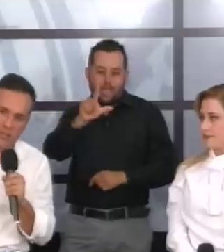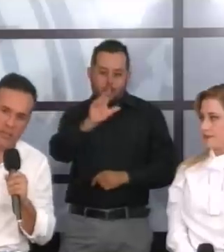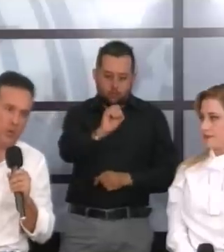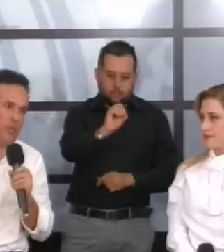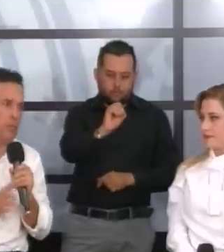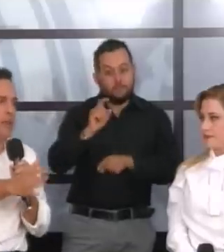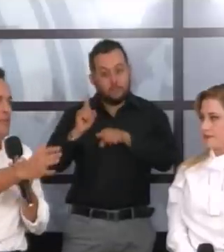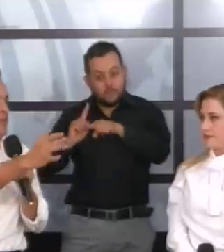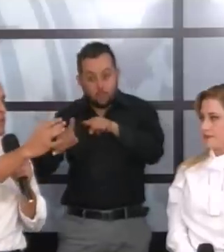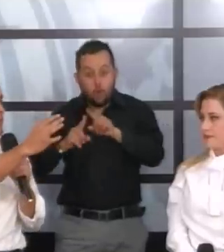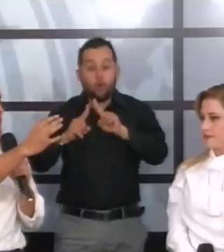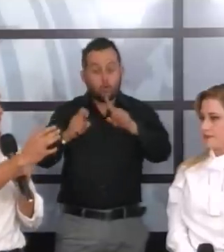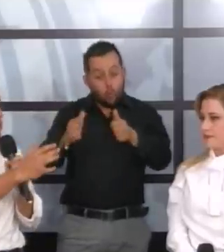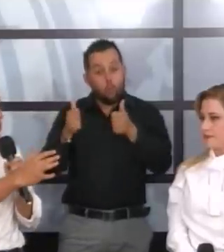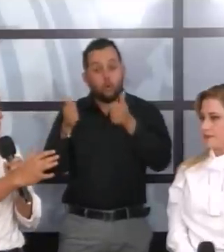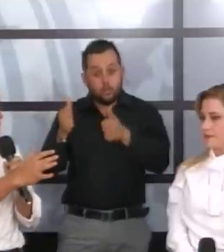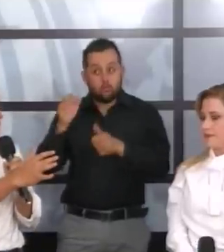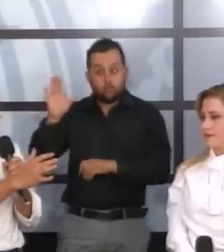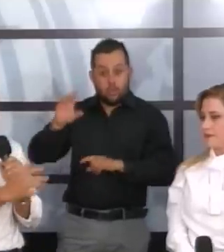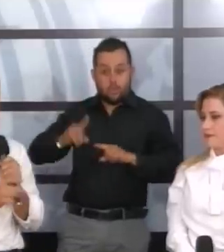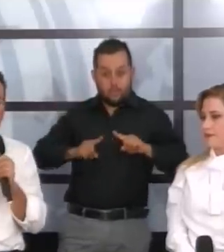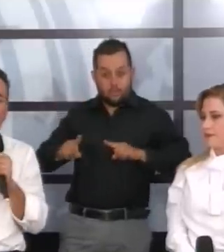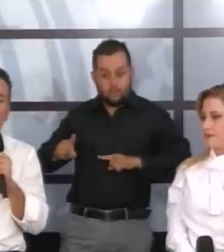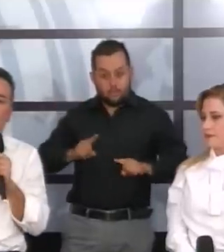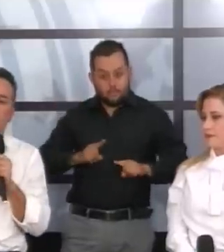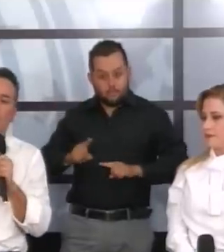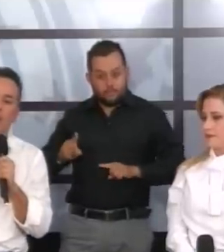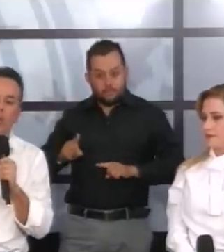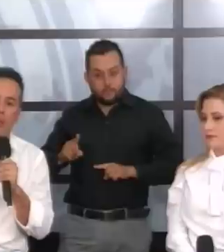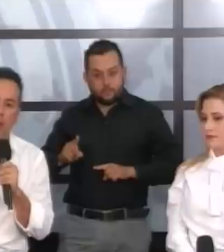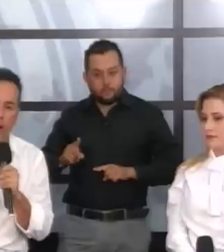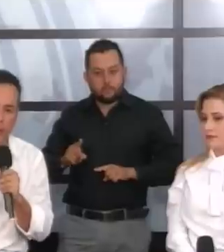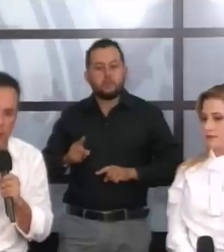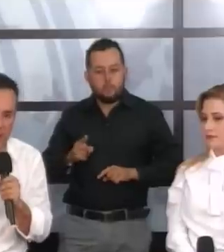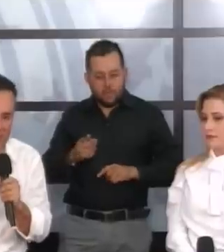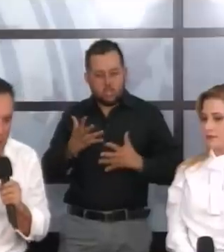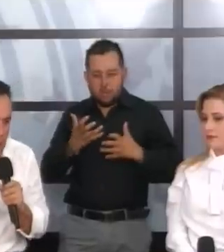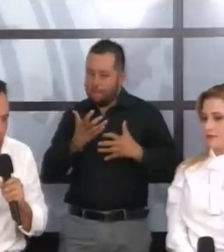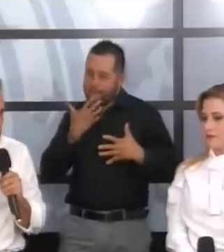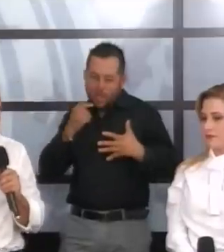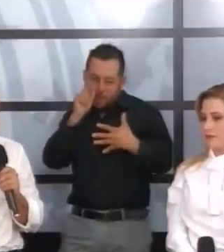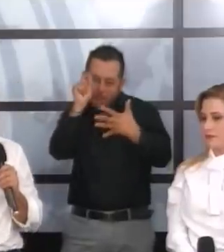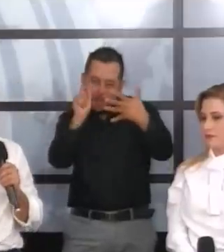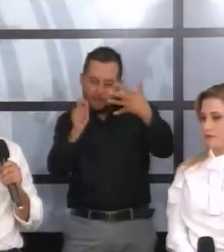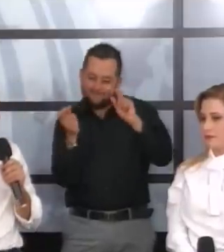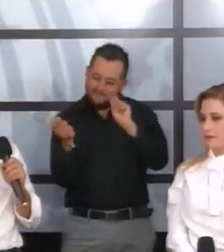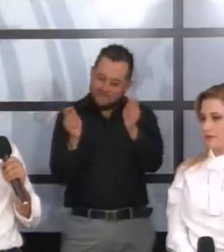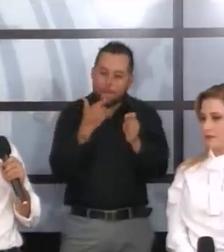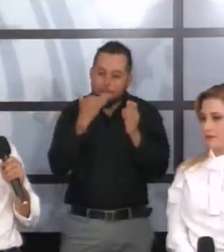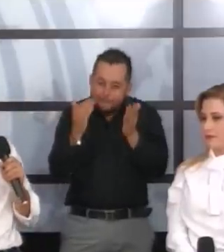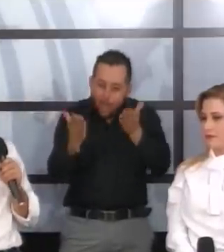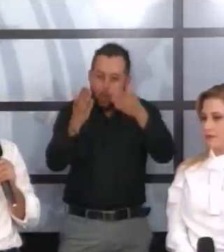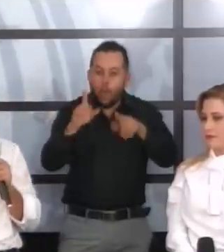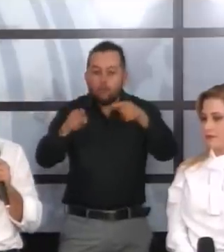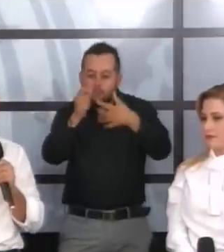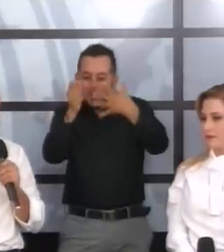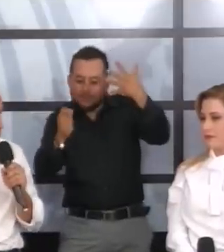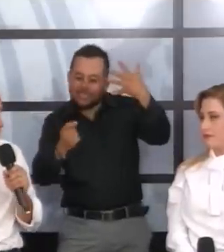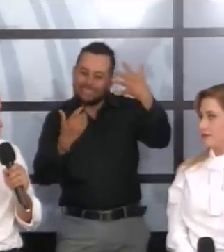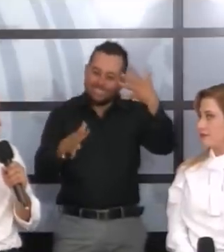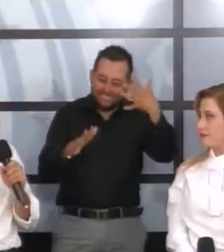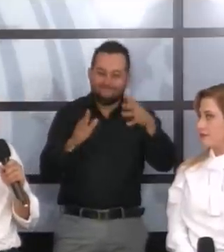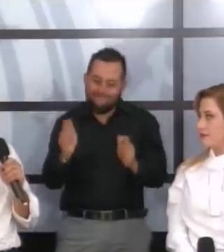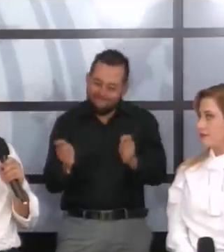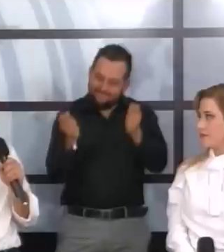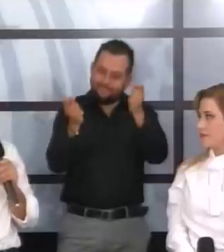todas estas cosas buenas que ha hecho esta administración, con el desafío de mejorar donde ya sabemos que los indicadores reclaman mejor